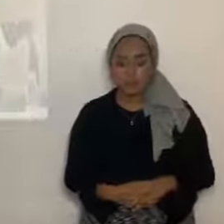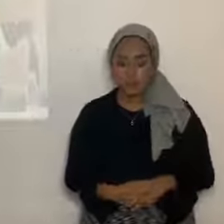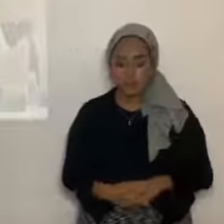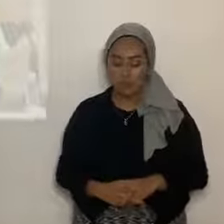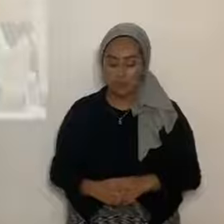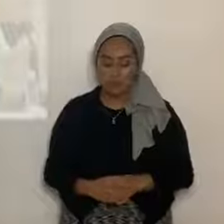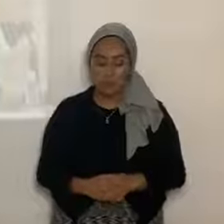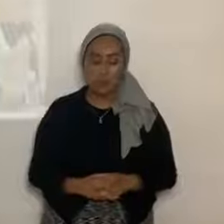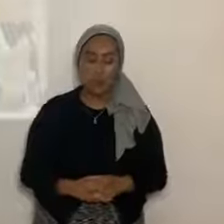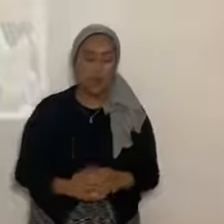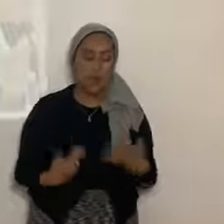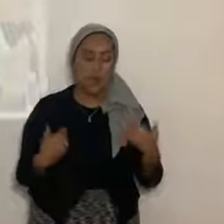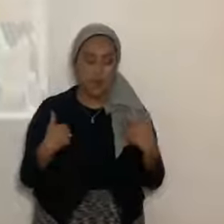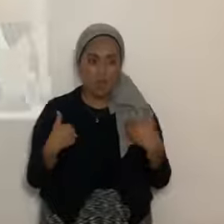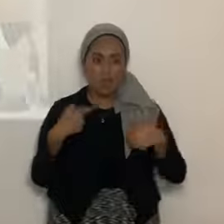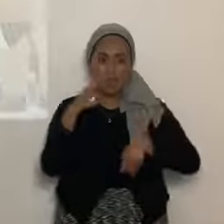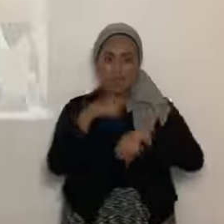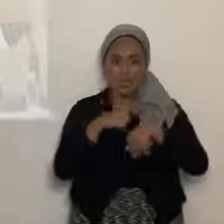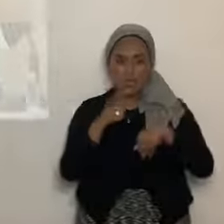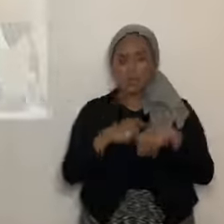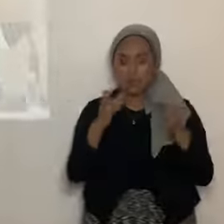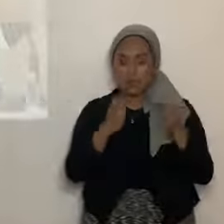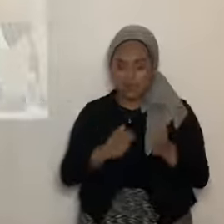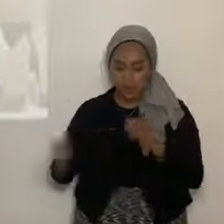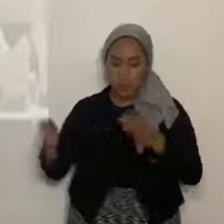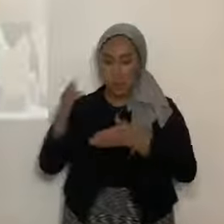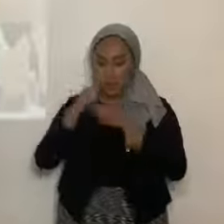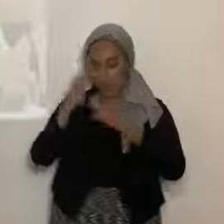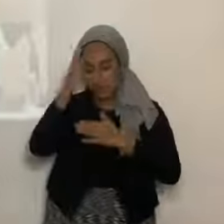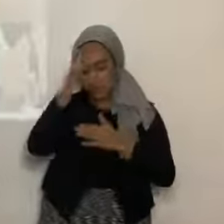Hay un tiempo asignado por el Eterno para estar aquí en la tierra.